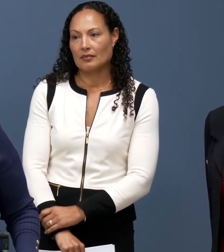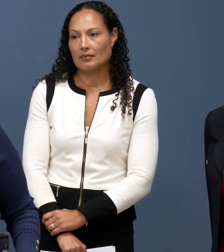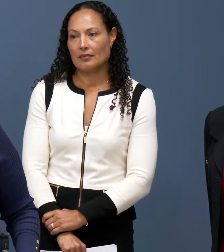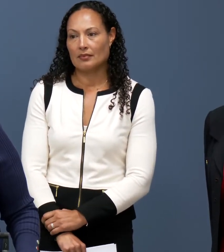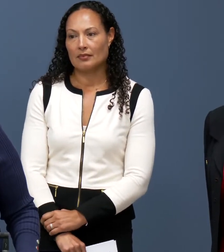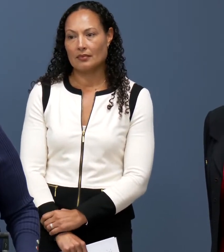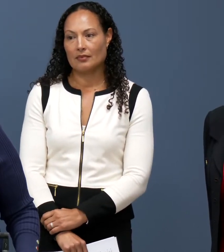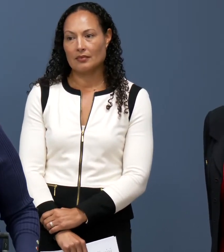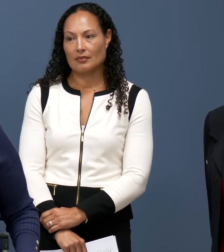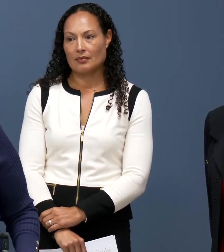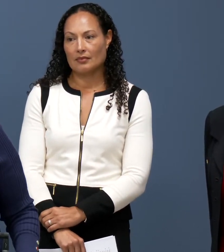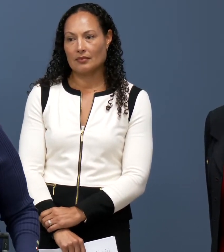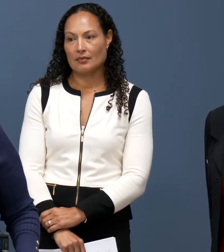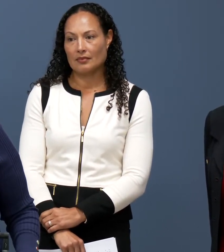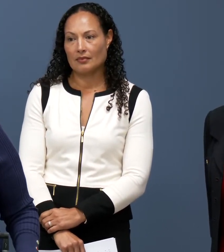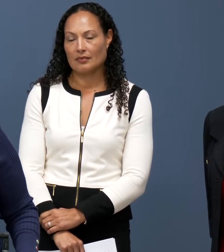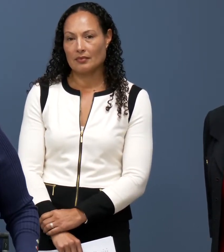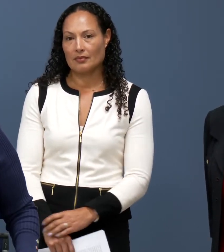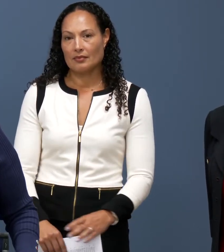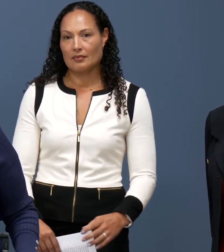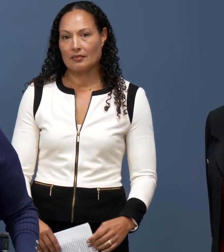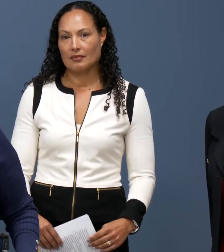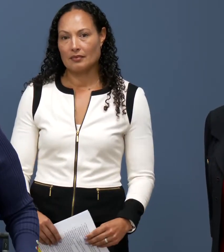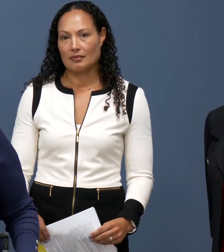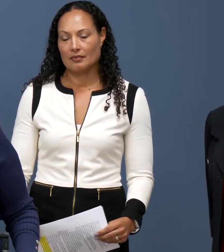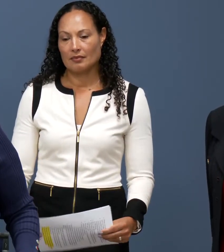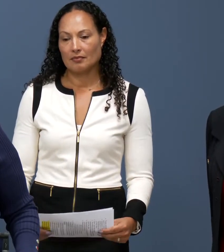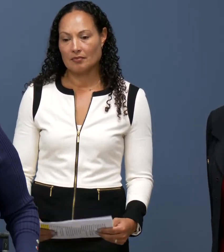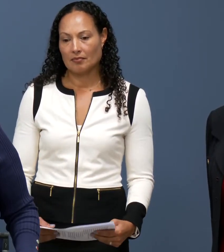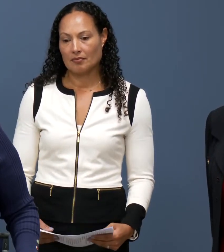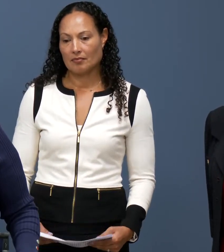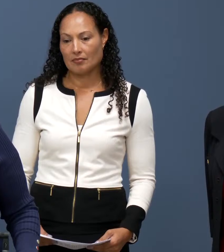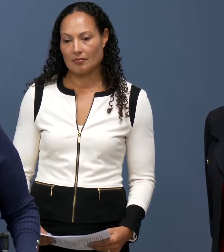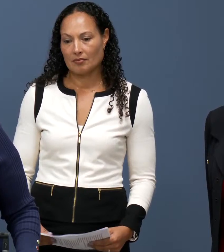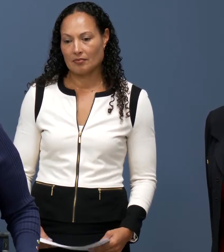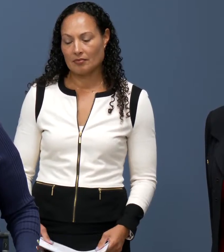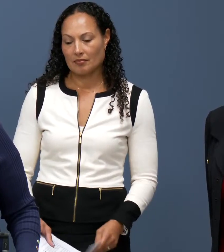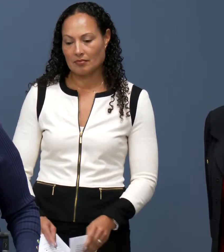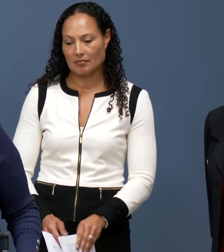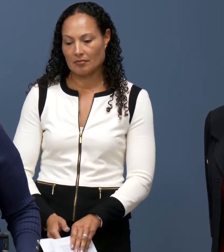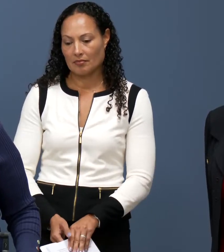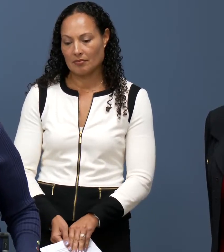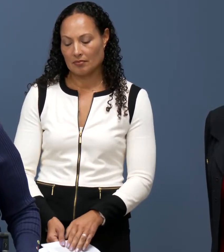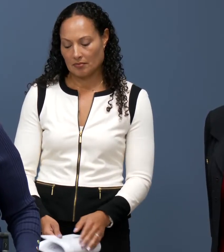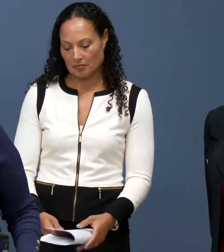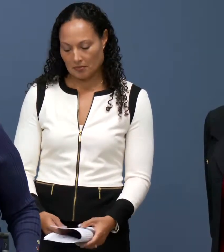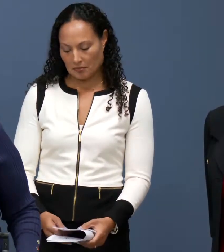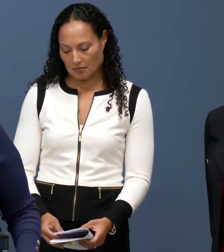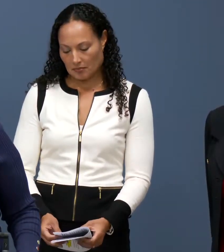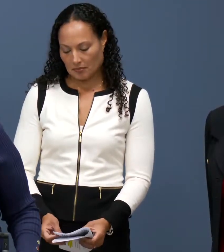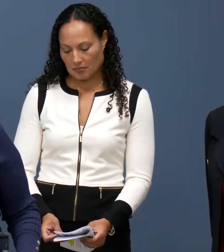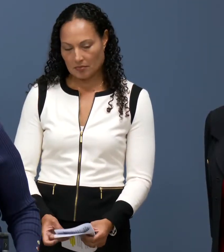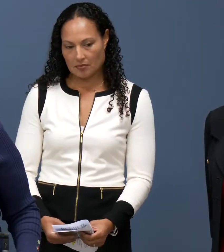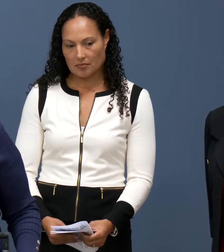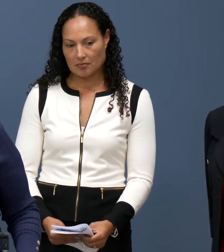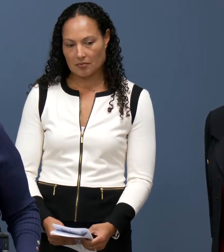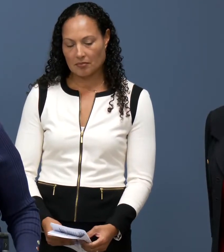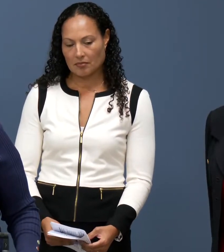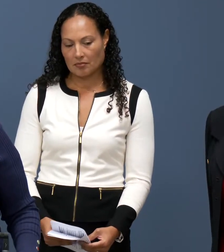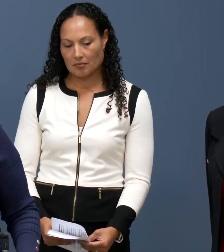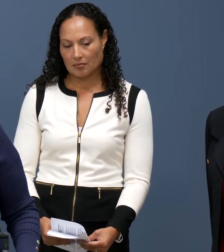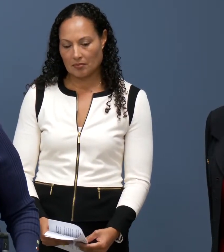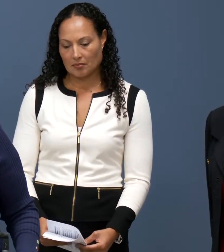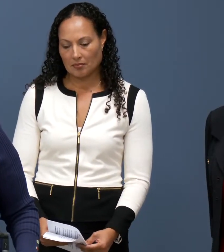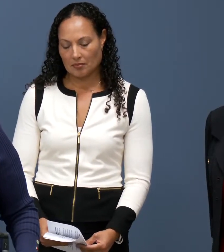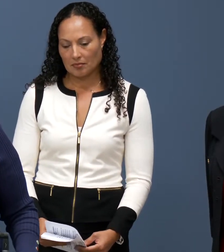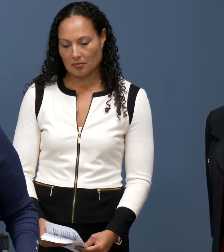Pacífico y en un 22% entre los latinos. Este es un verdadero testimonio de que el